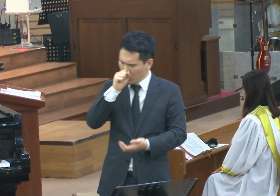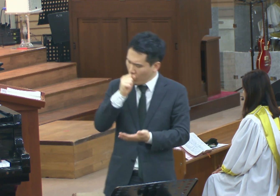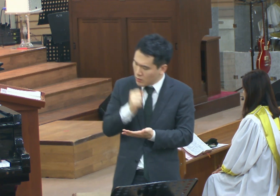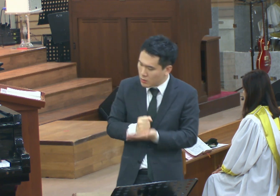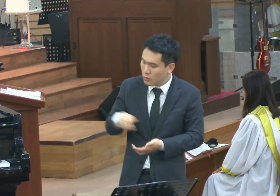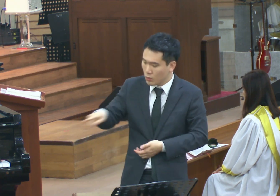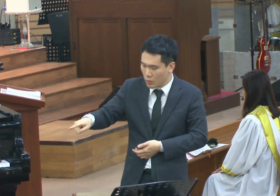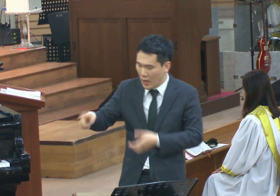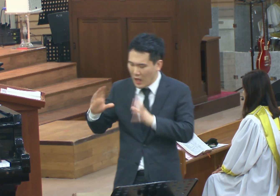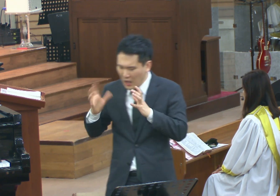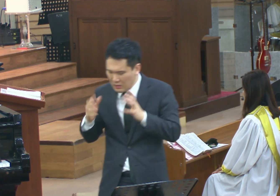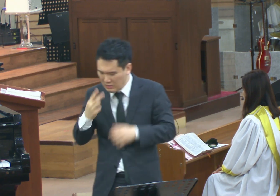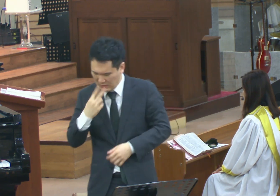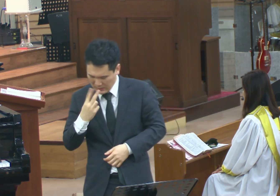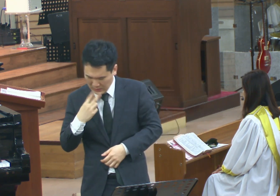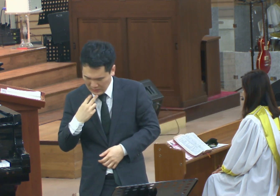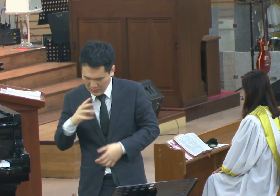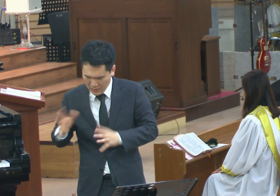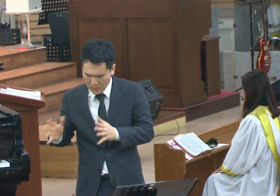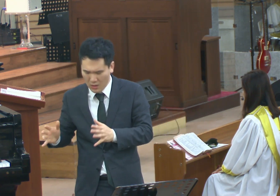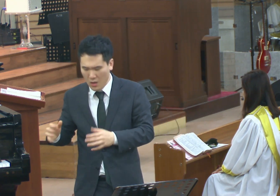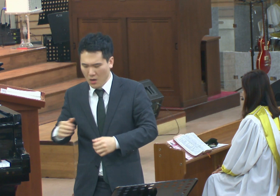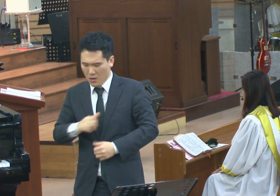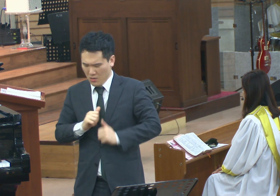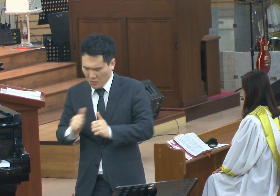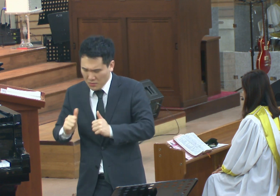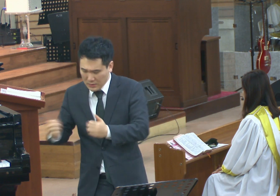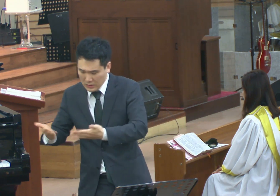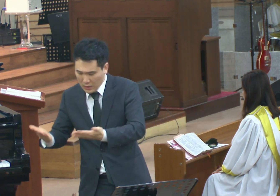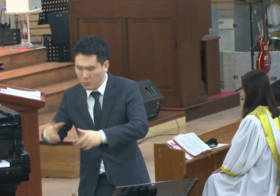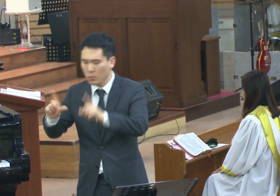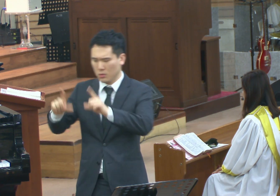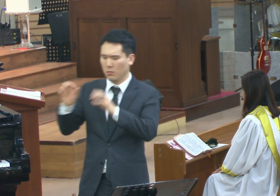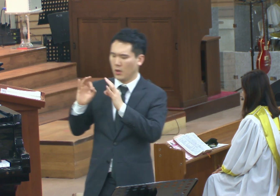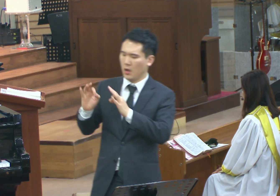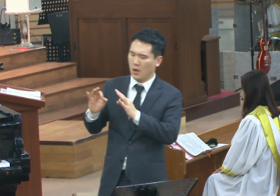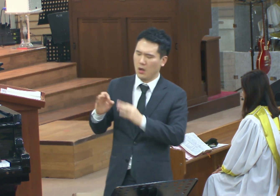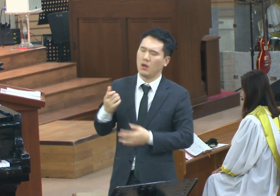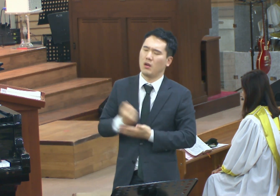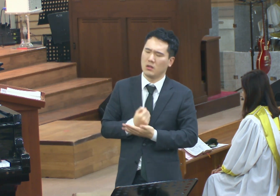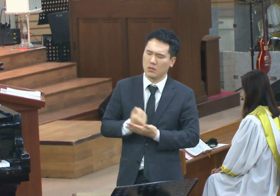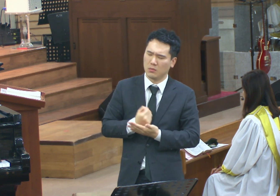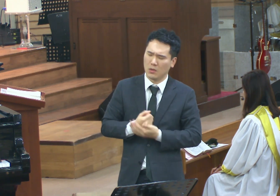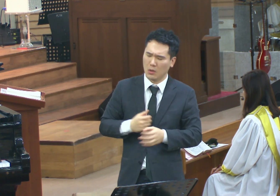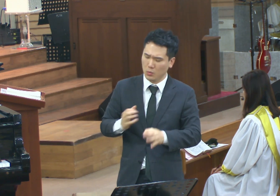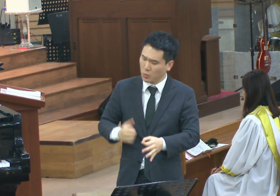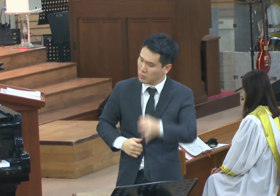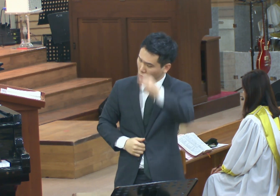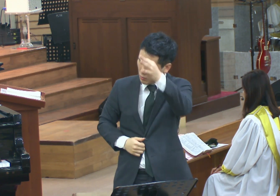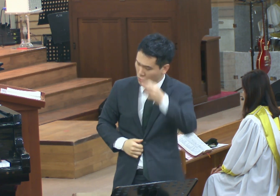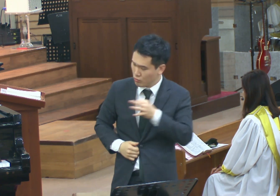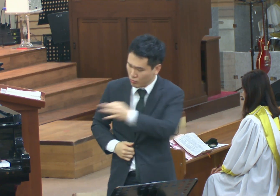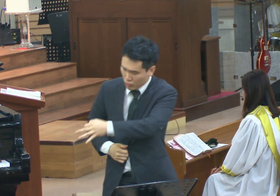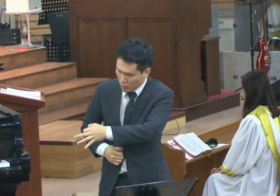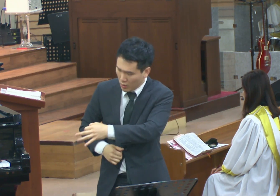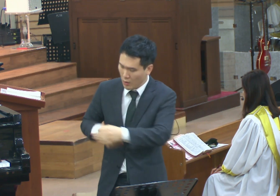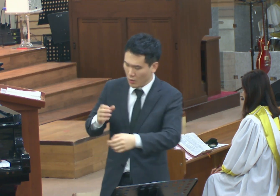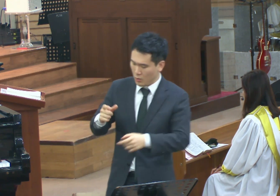근데 수익 구조에 눈이 멀면 손톱이 다 빠지든지 애들이 작업하든지 어른이 작업하든지 관계가 없는 거예요.